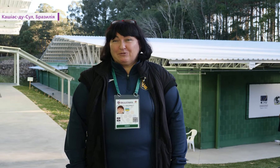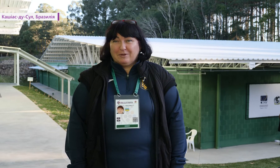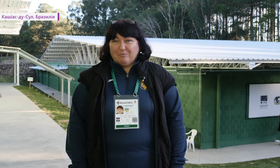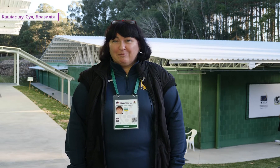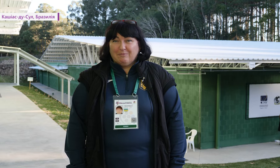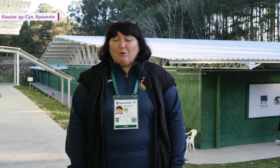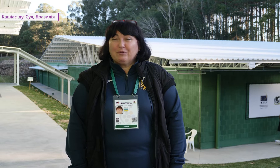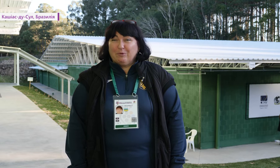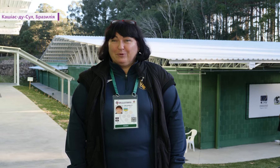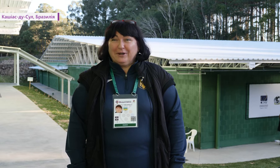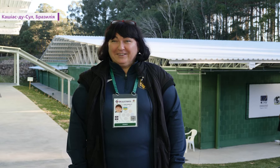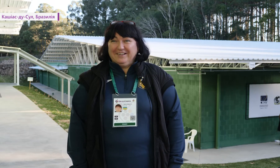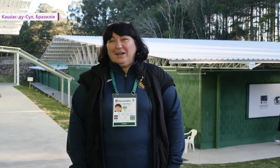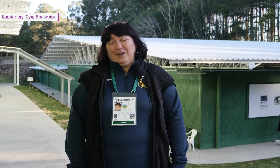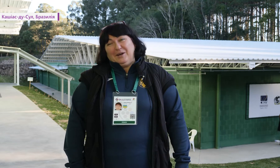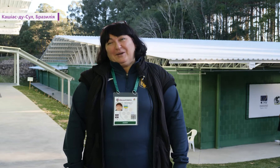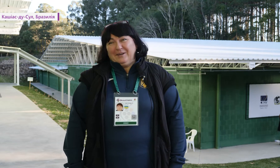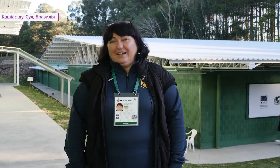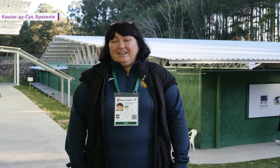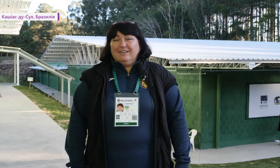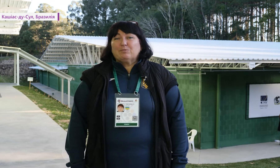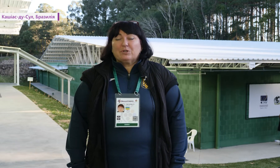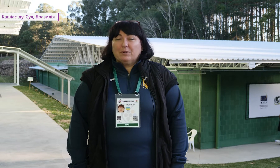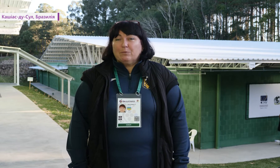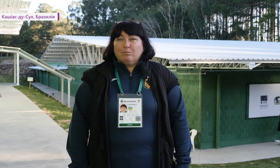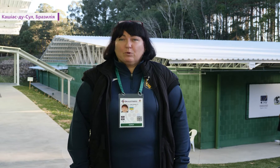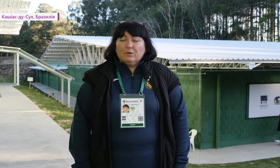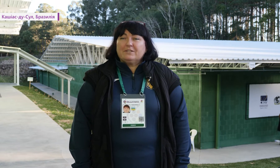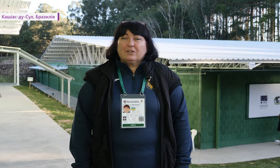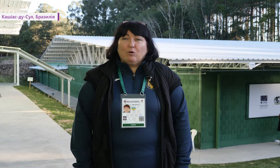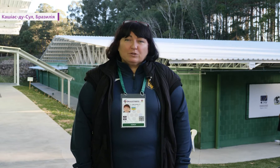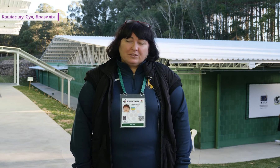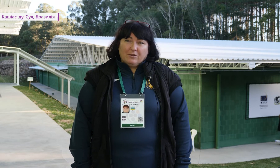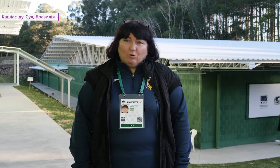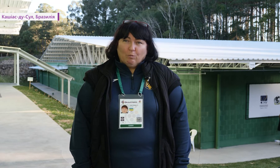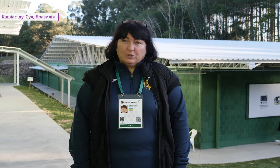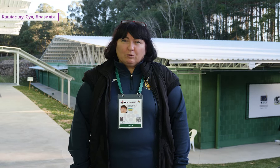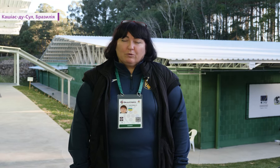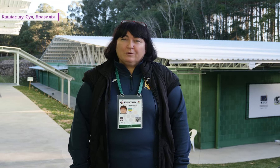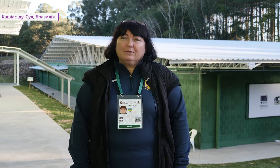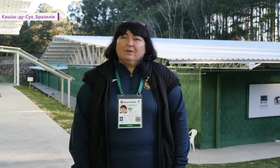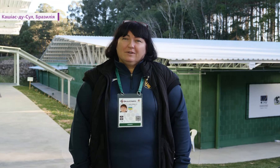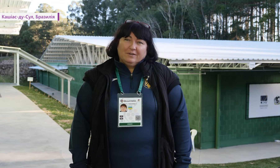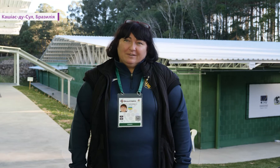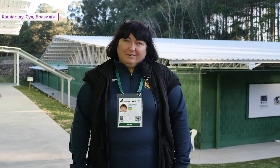нам Бог допоміг. І спортсмени боролися до останнього пострілу.